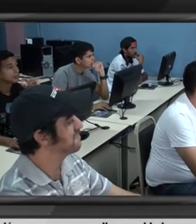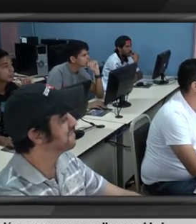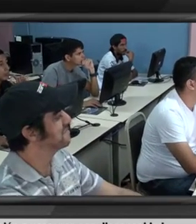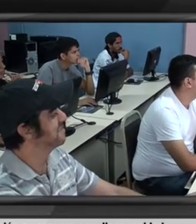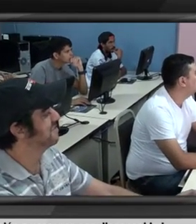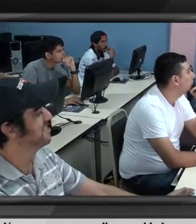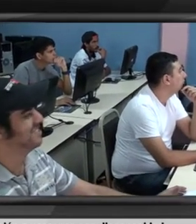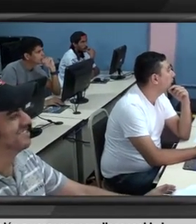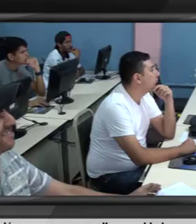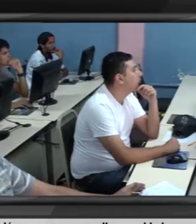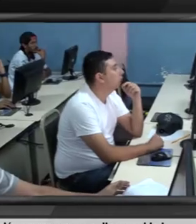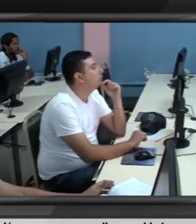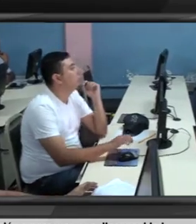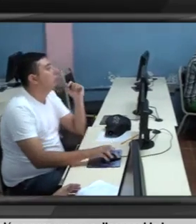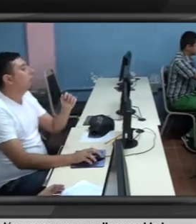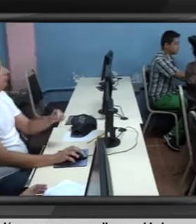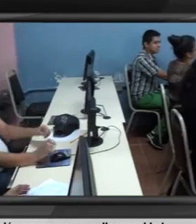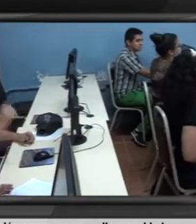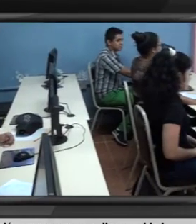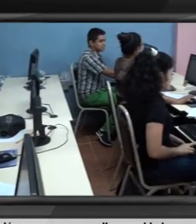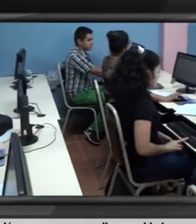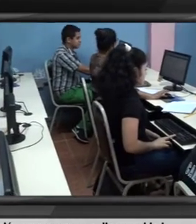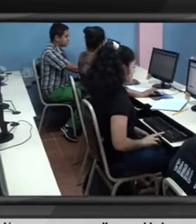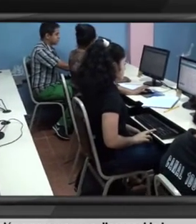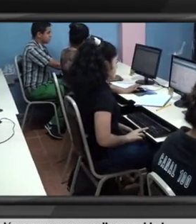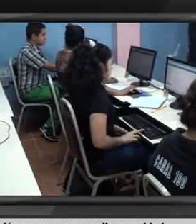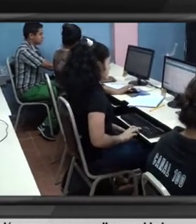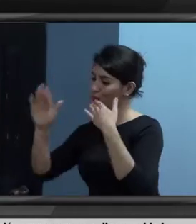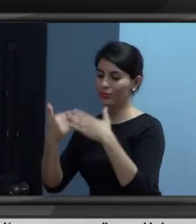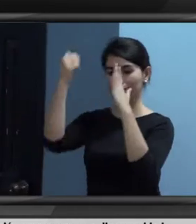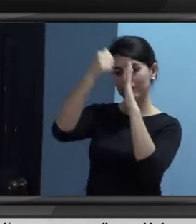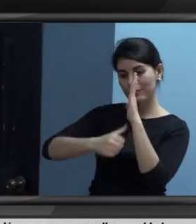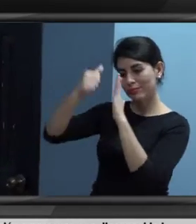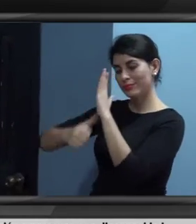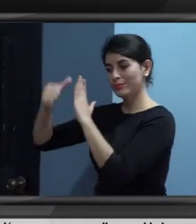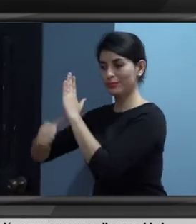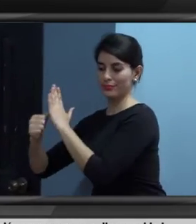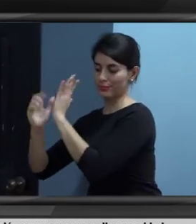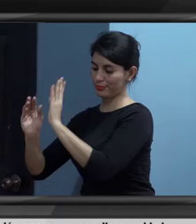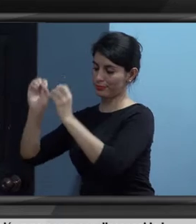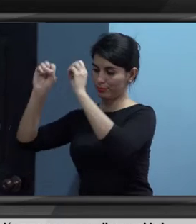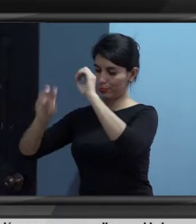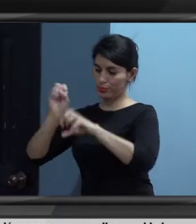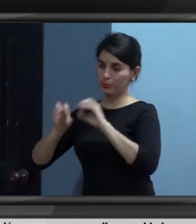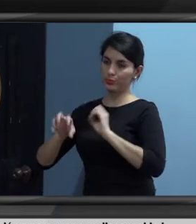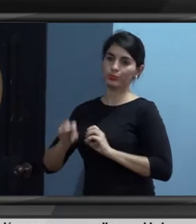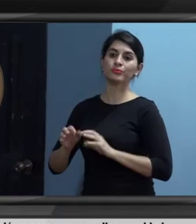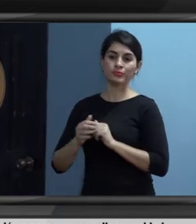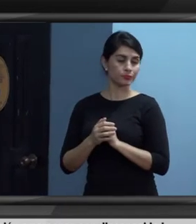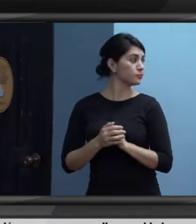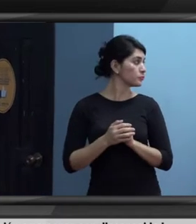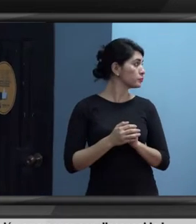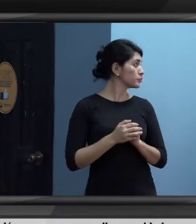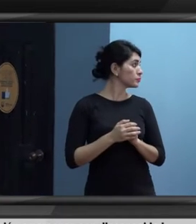información. Vemos que es muy bien recibido. ¿Vinieron a recibir la capacitación? Tienen que saber cómo es el orden jerárquico, cómo trabajar y cómo conllevar